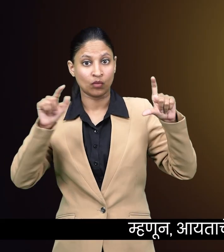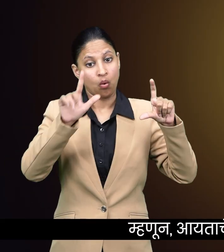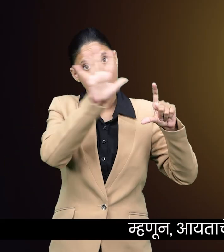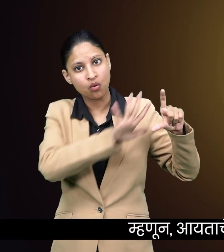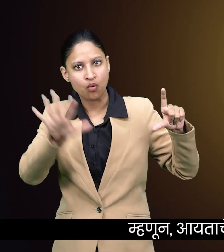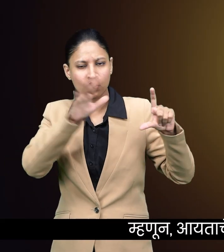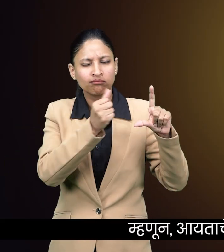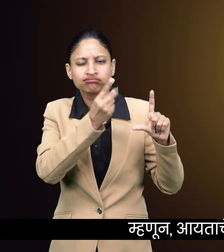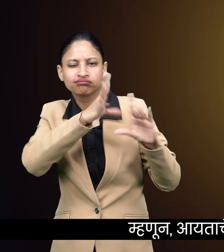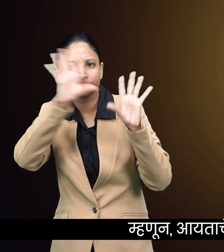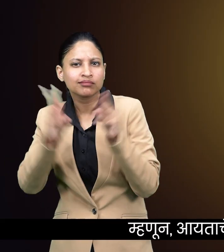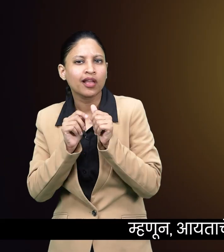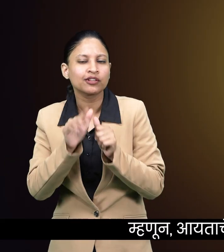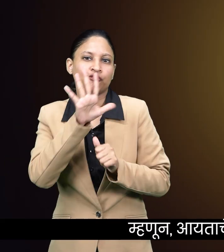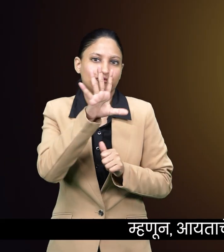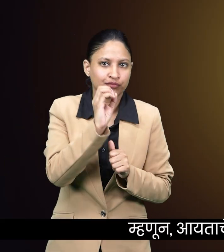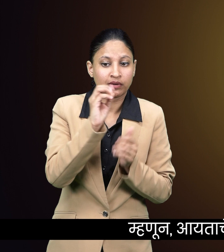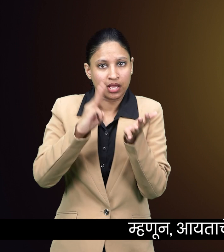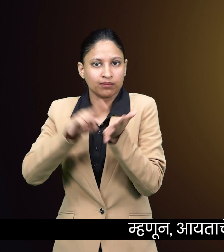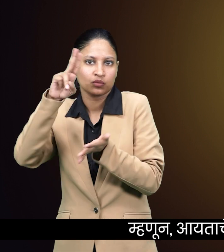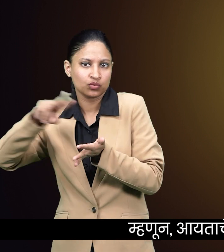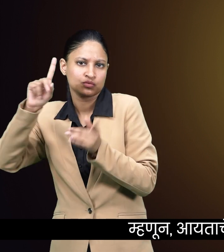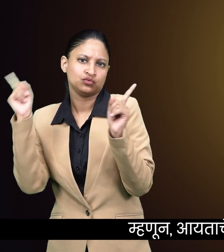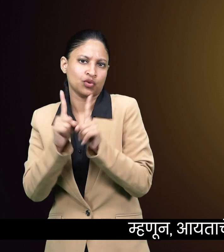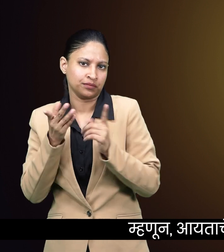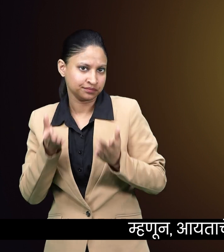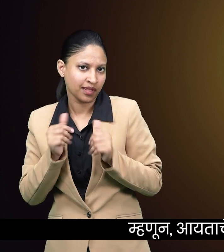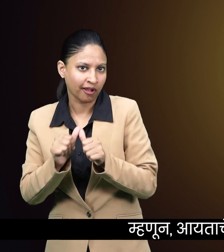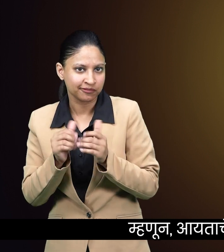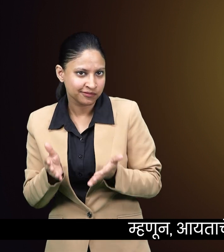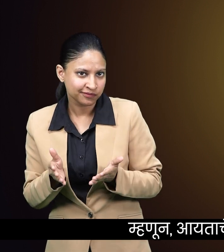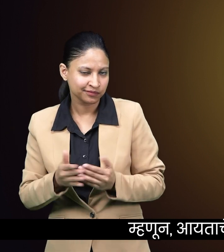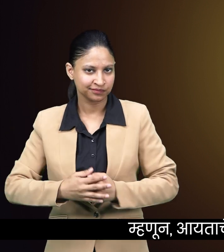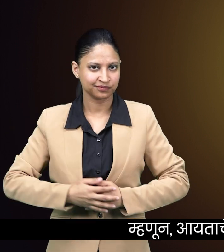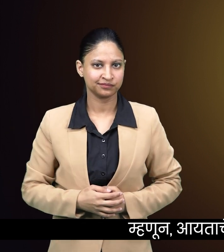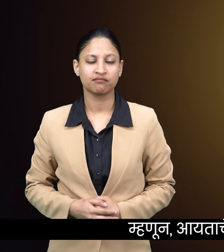म्हणून आयताचे क्षेत्रफळ बरोबर 50 चौकोनी मीटर.